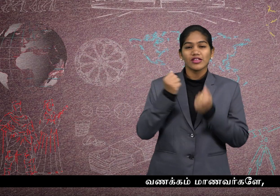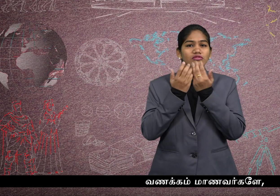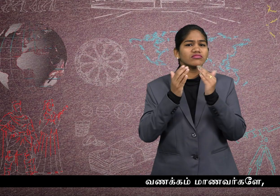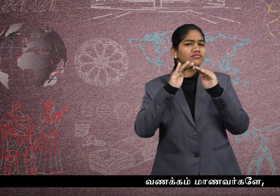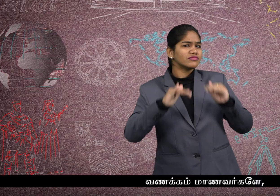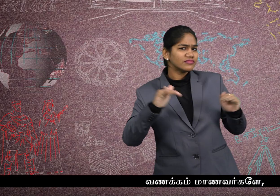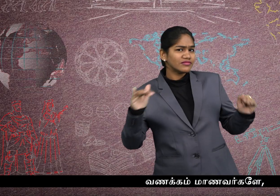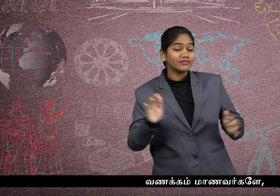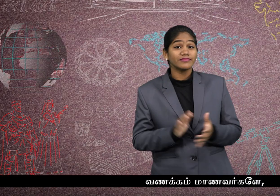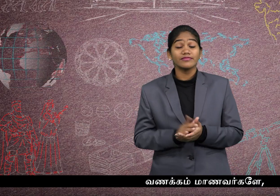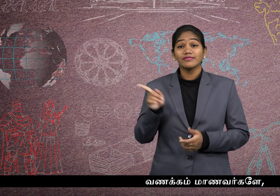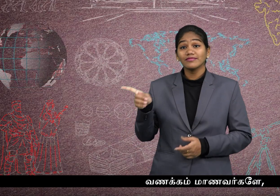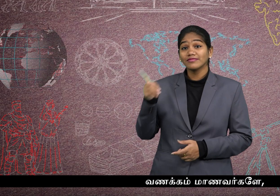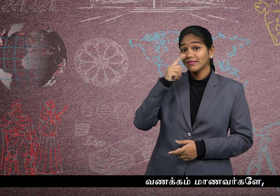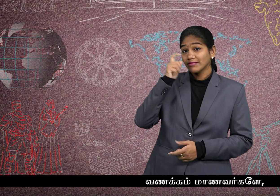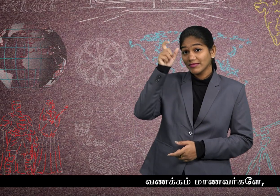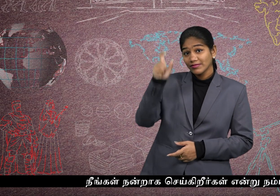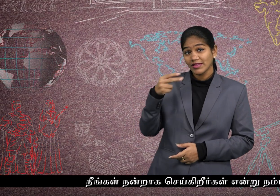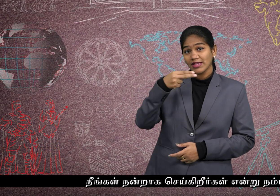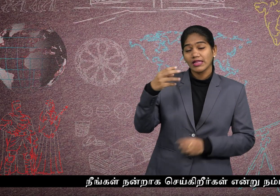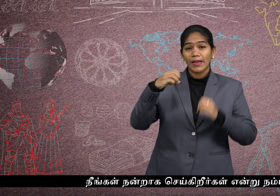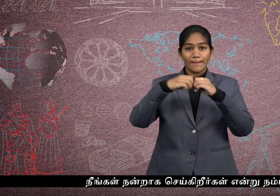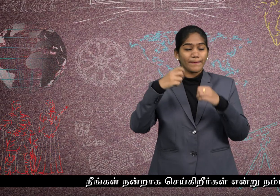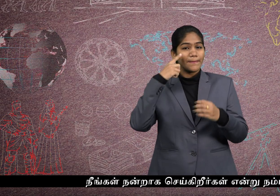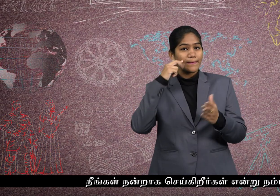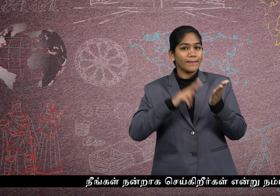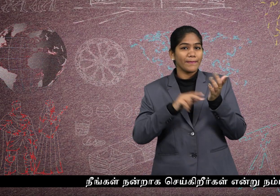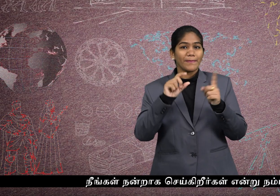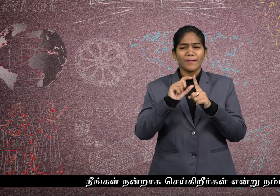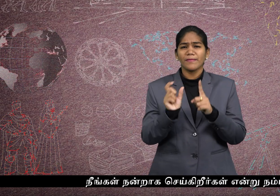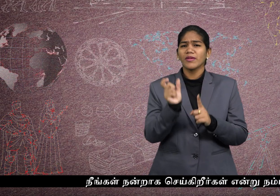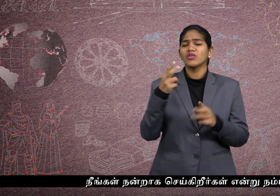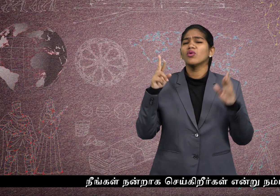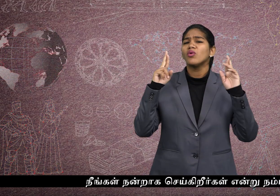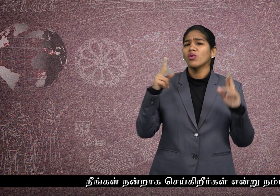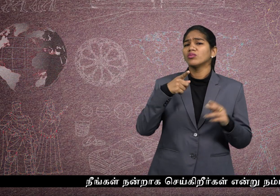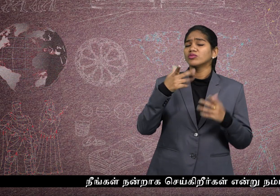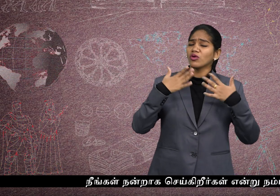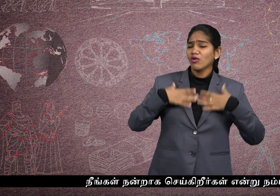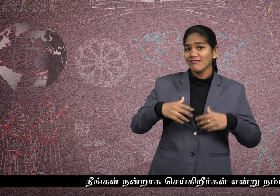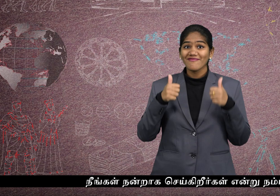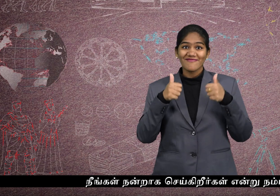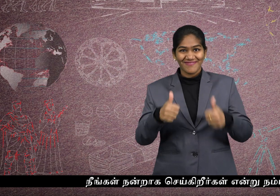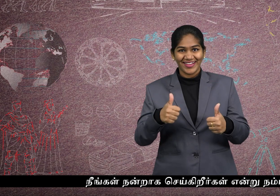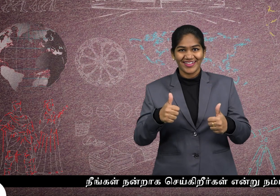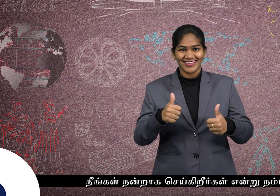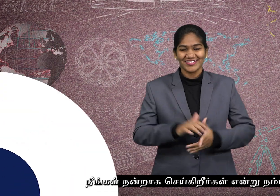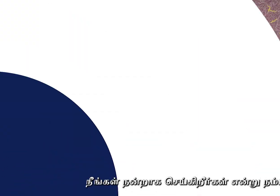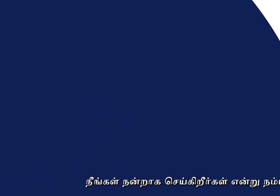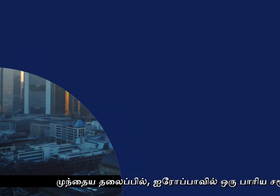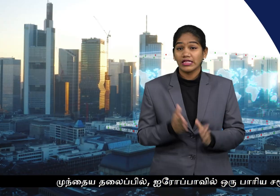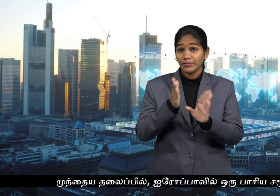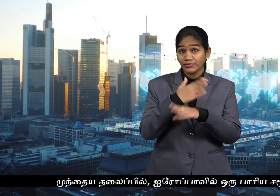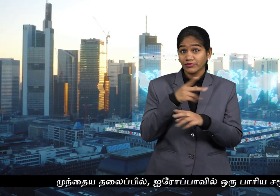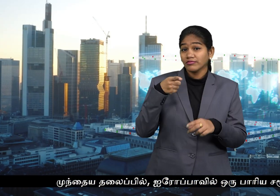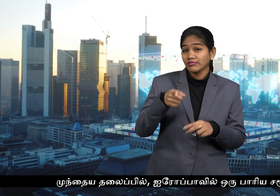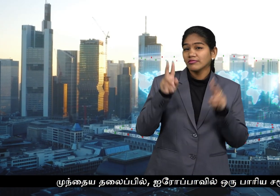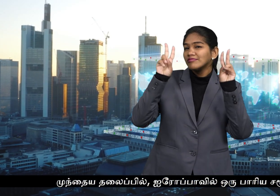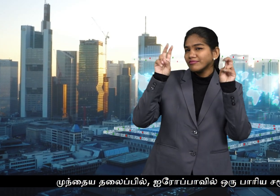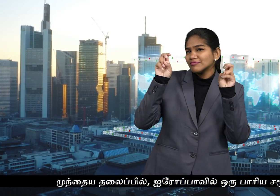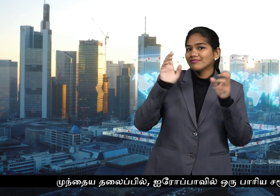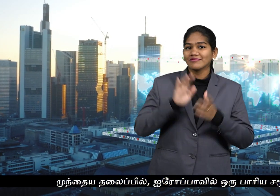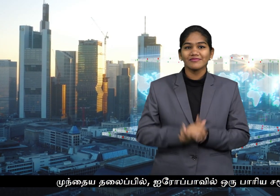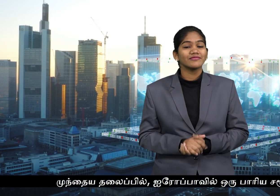வணக்கம் மாணவ செல்வங்களே, நீங்கள் அனைவரும் நலமோடு இருக்கிறீர்கள் என்று நம்புகிறேன். முந்தைய